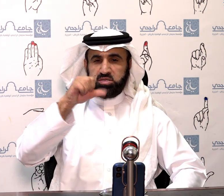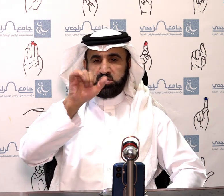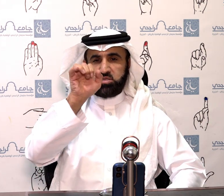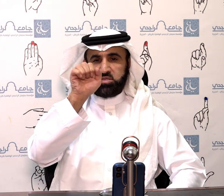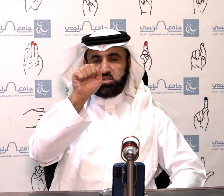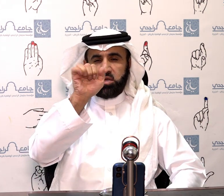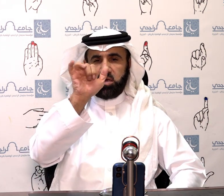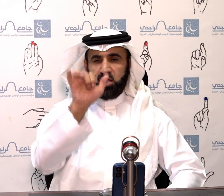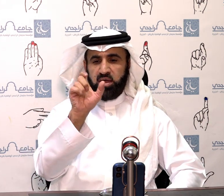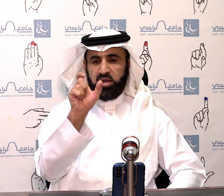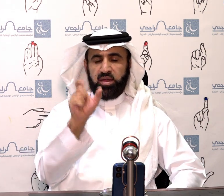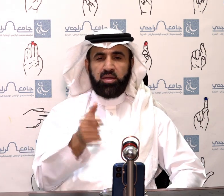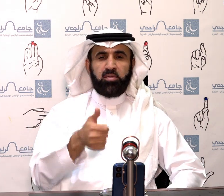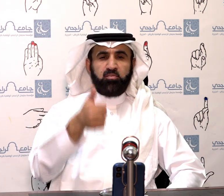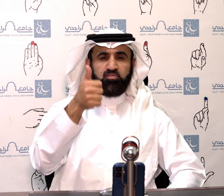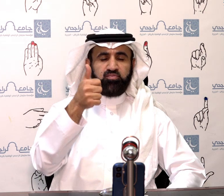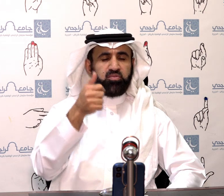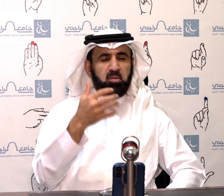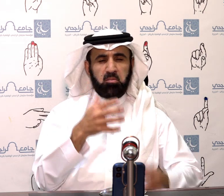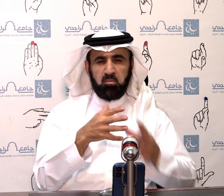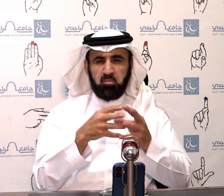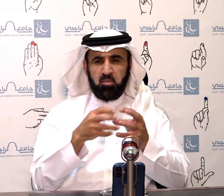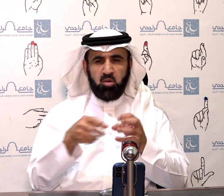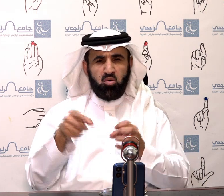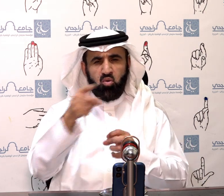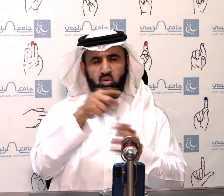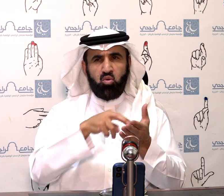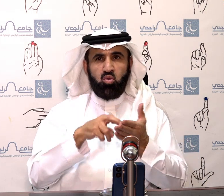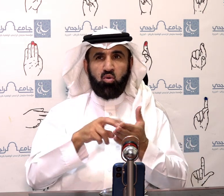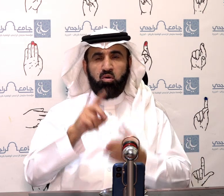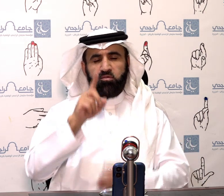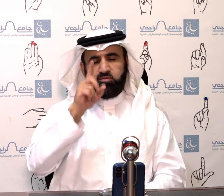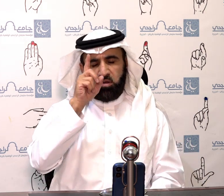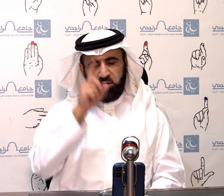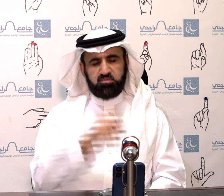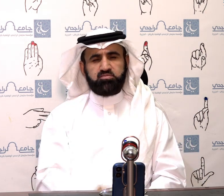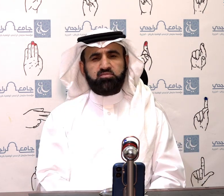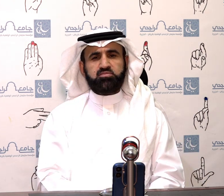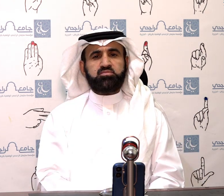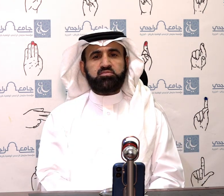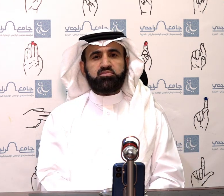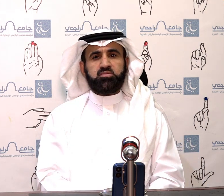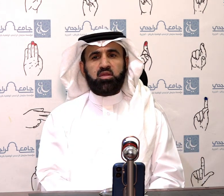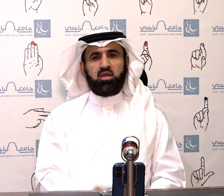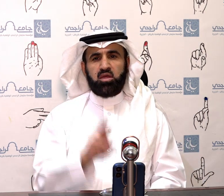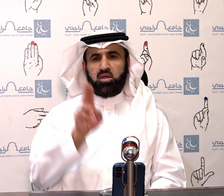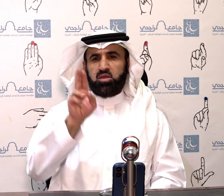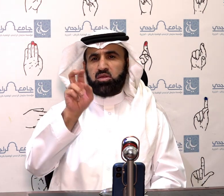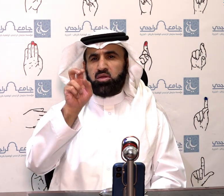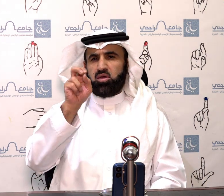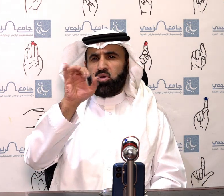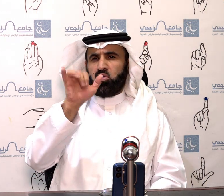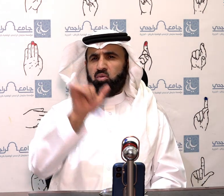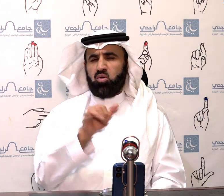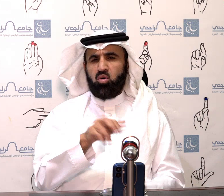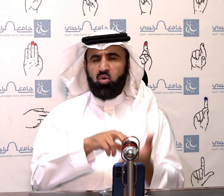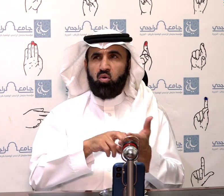قبلكم وإياكم أن اتقوا الله. والتقوى هي الخوف من الجليل،